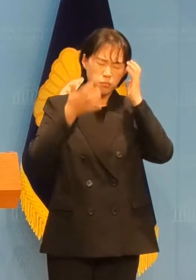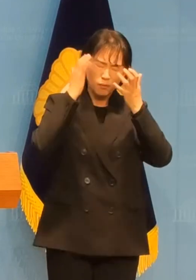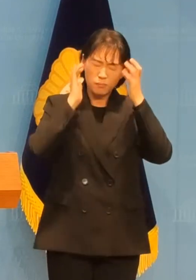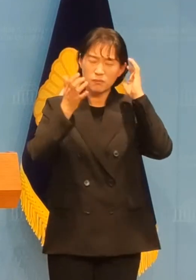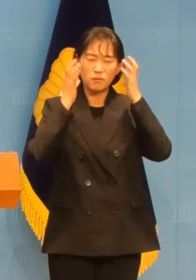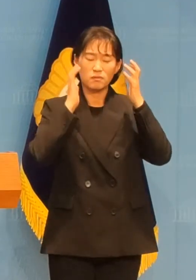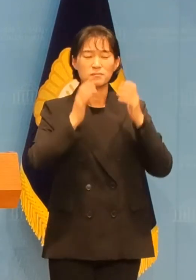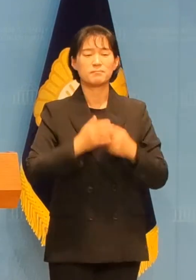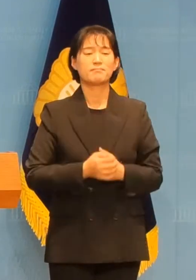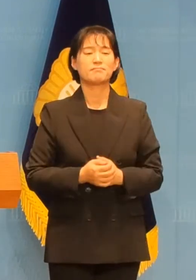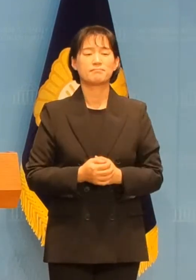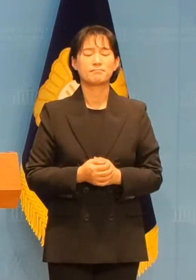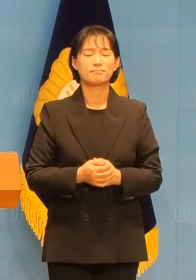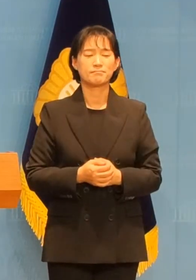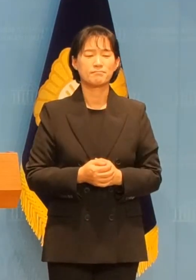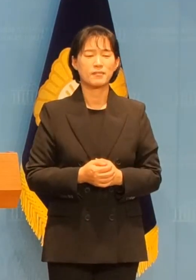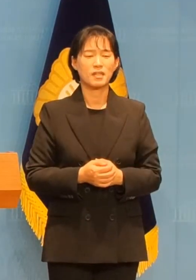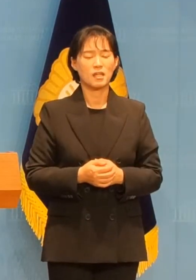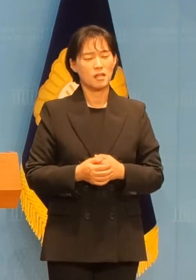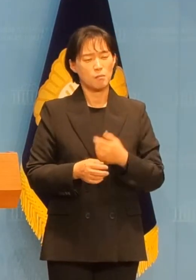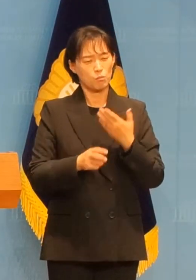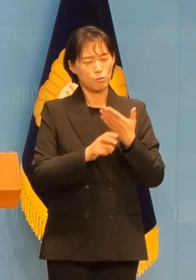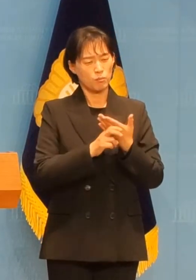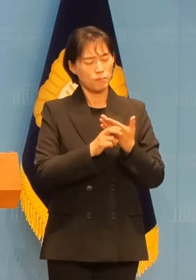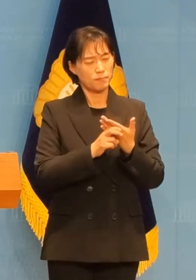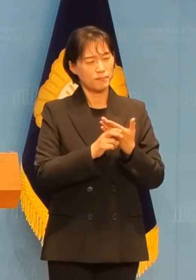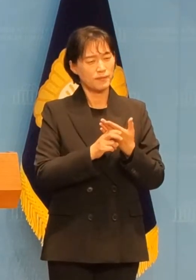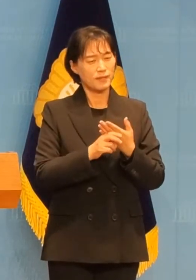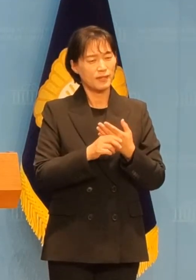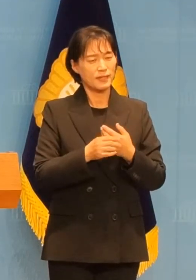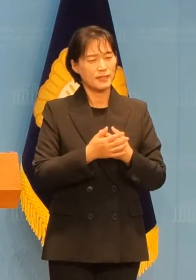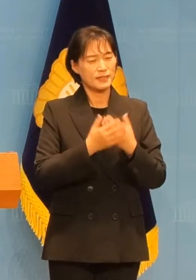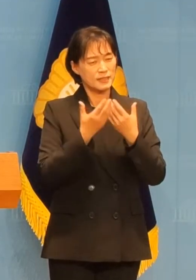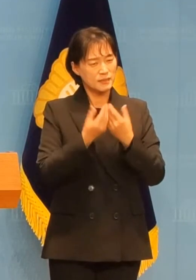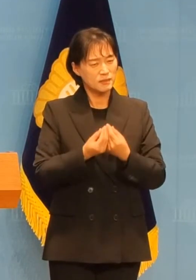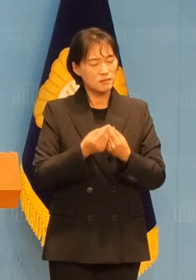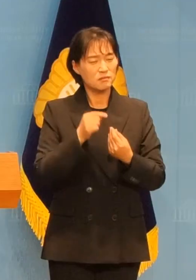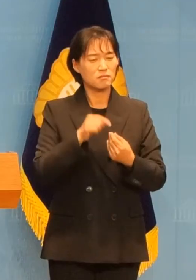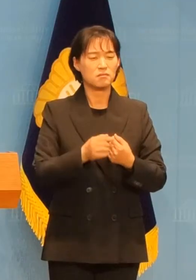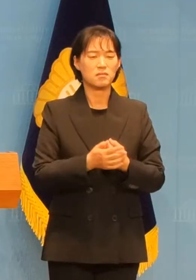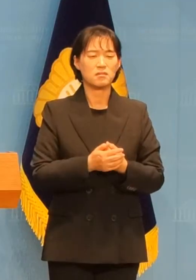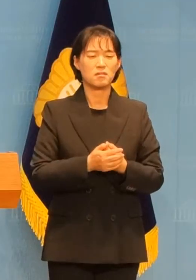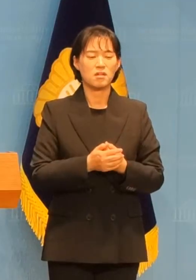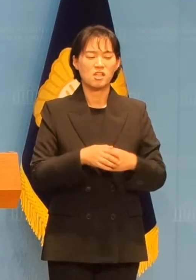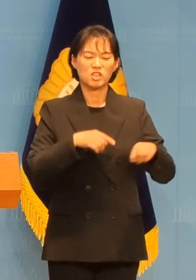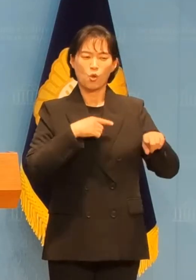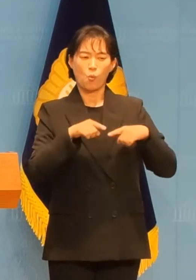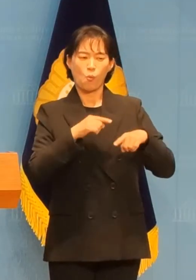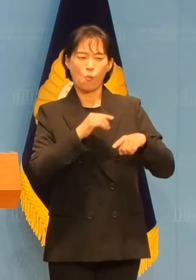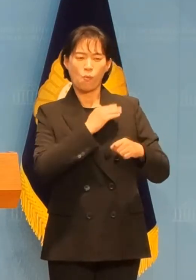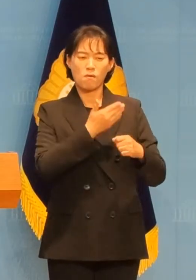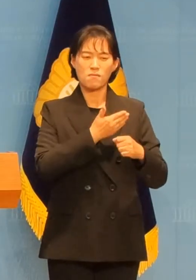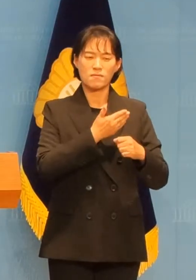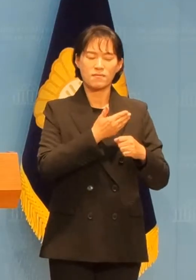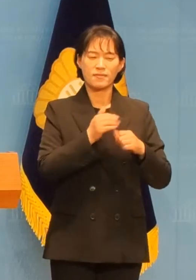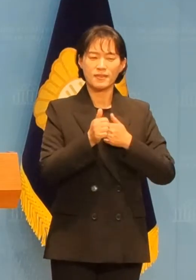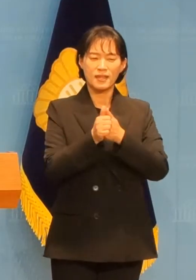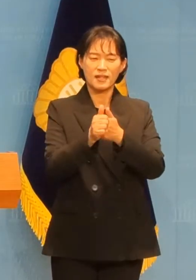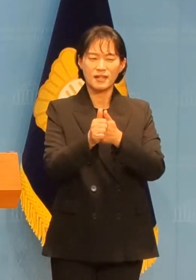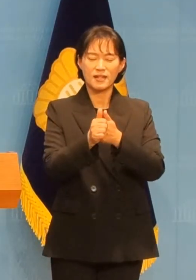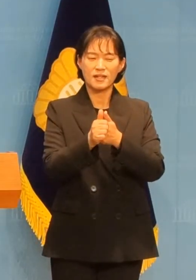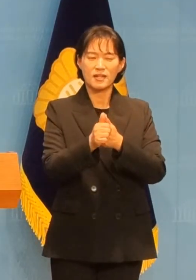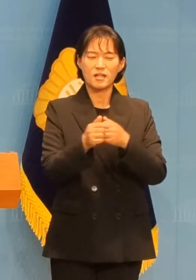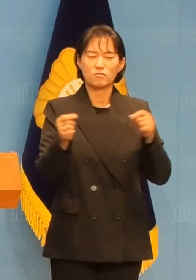불가피합니다. 위법성의 해석은 정권의 의도에 따라 고무줄처럼 늘어나거나 줄어들 수